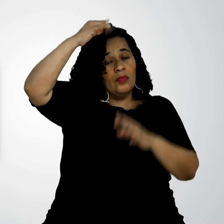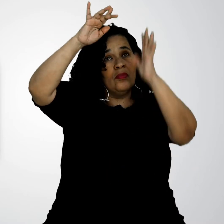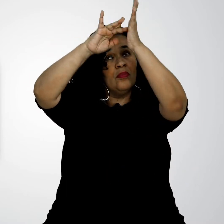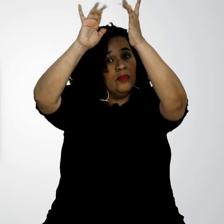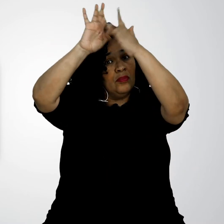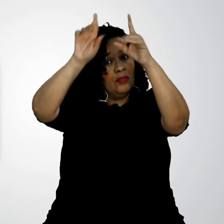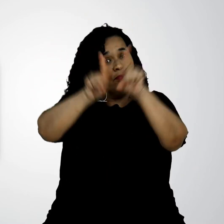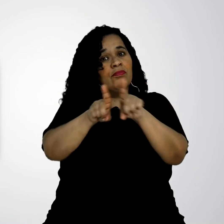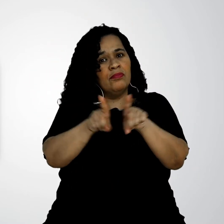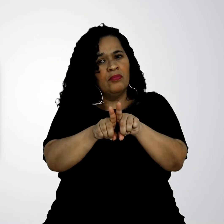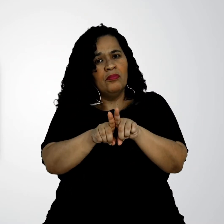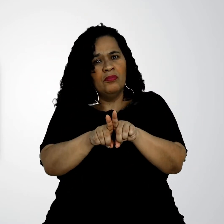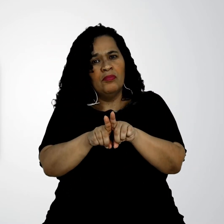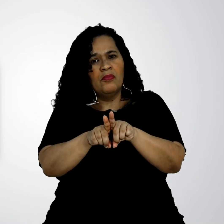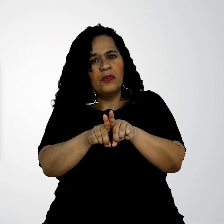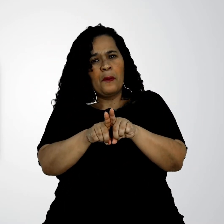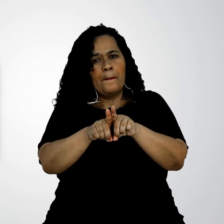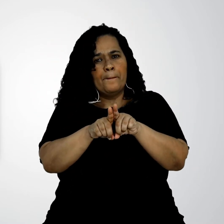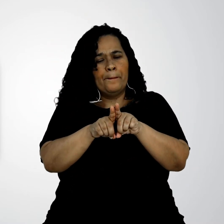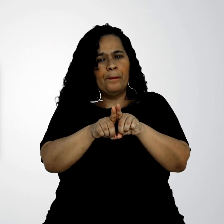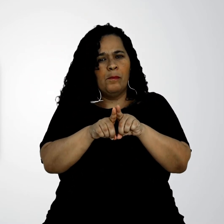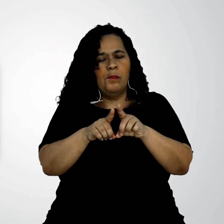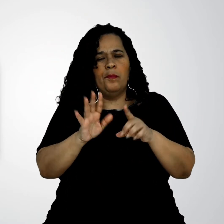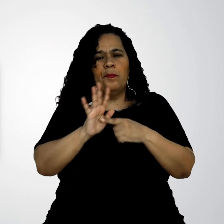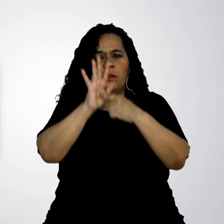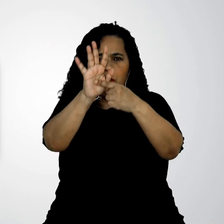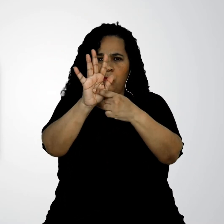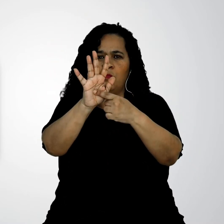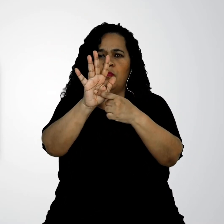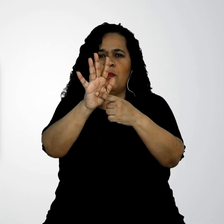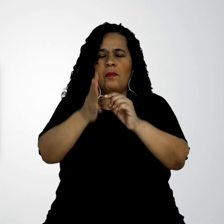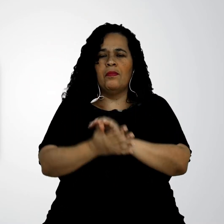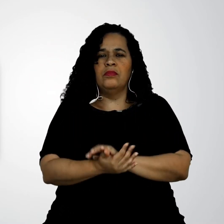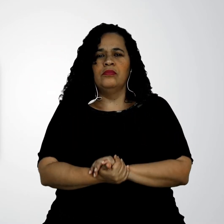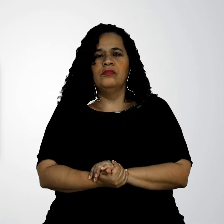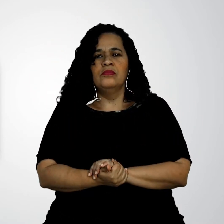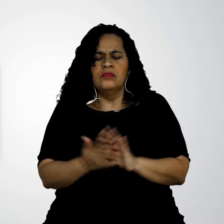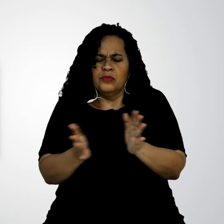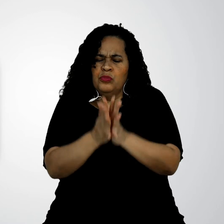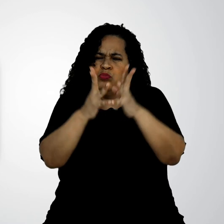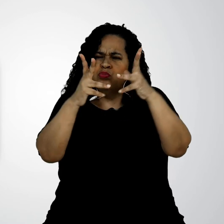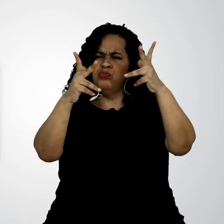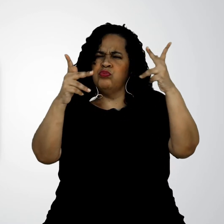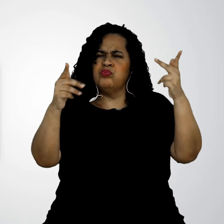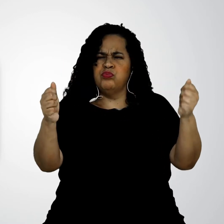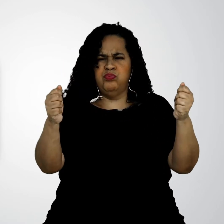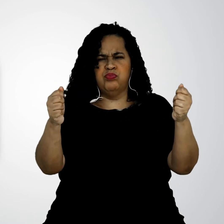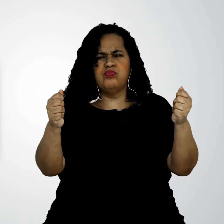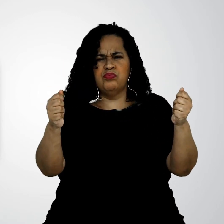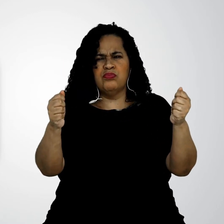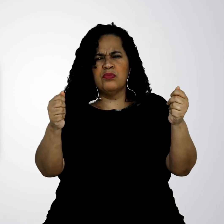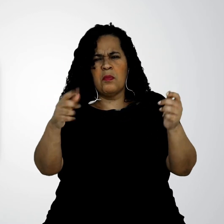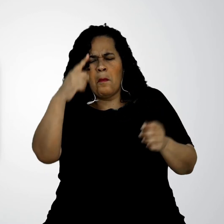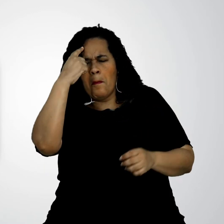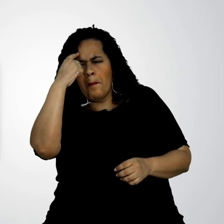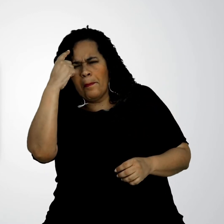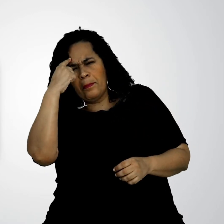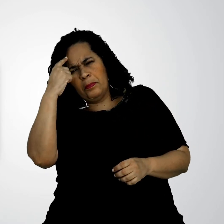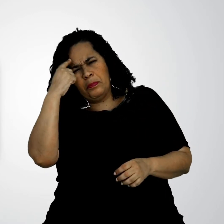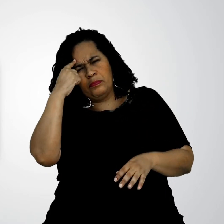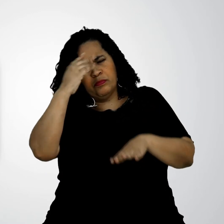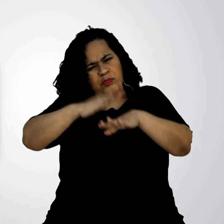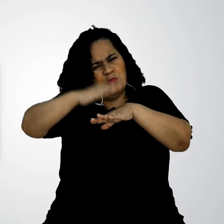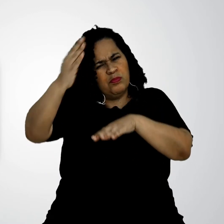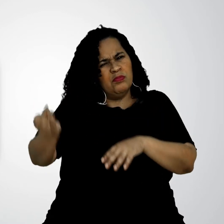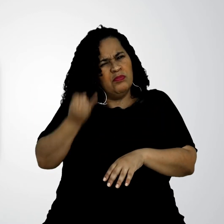duas. Porque é por meio do relacionamento que nós expressamos Deus. Então é extraordinário isso. E isso não tem nada a ver com, como você disse, mais